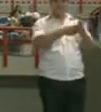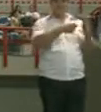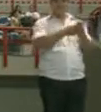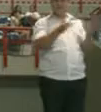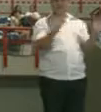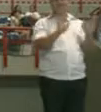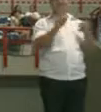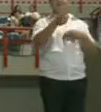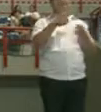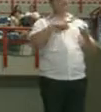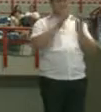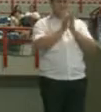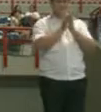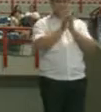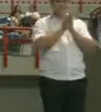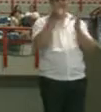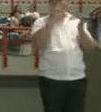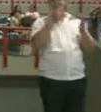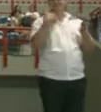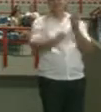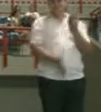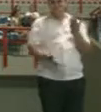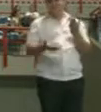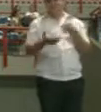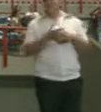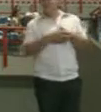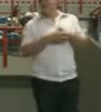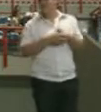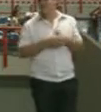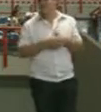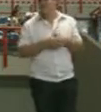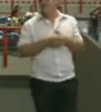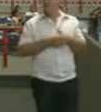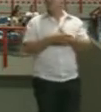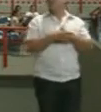você não vai conquistar só com reza não. Então veja bem, gente.